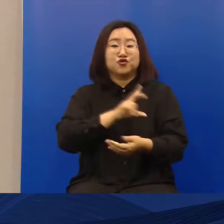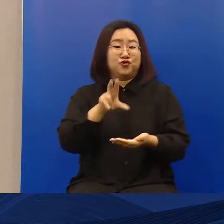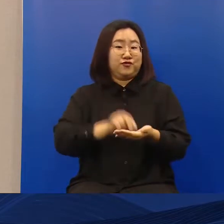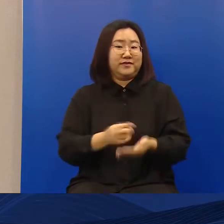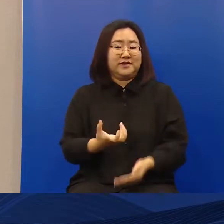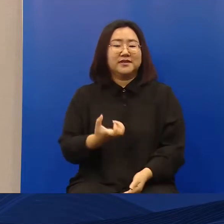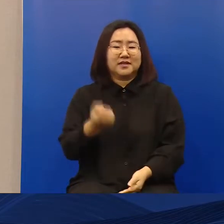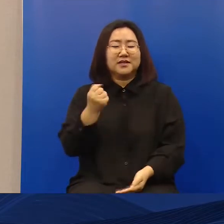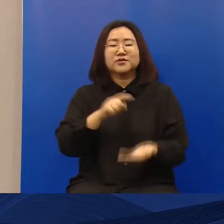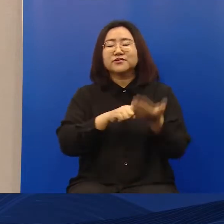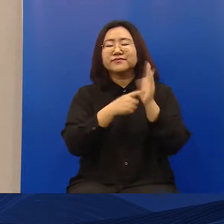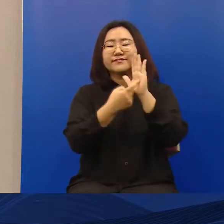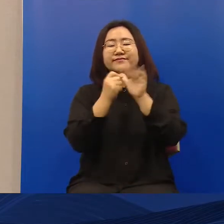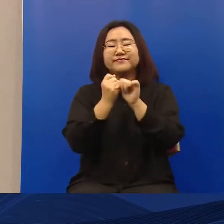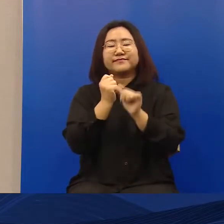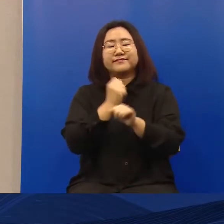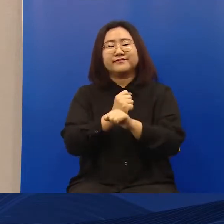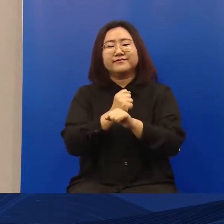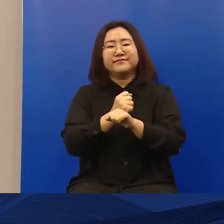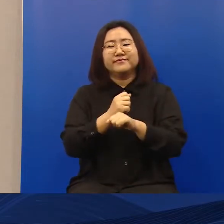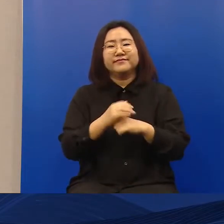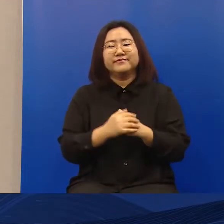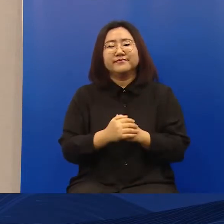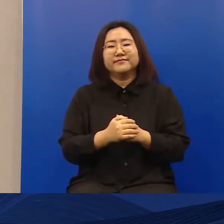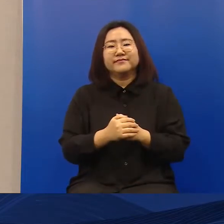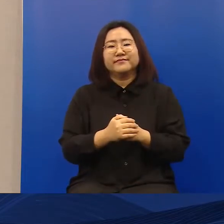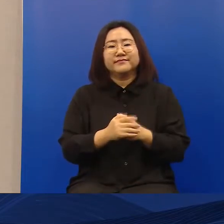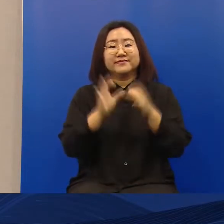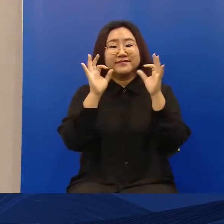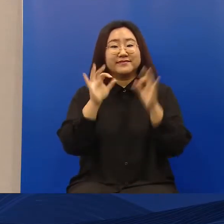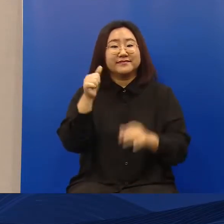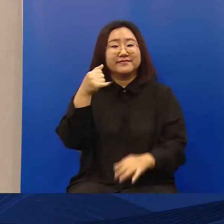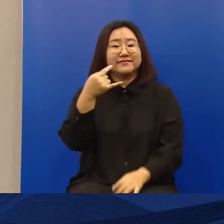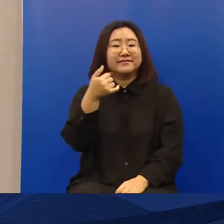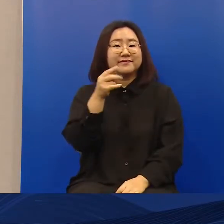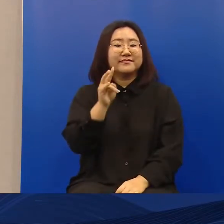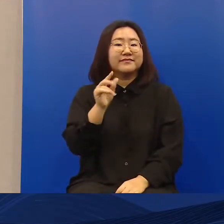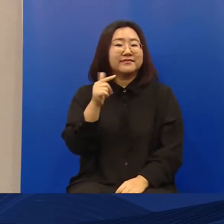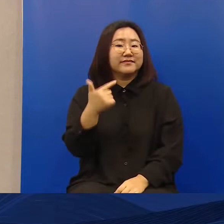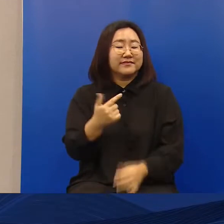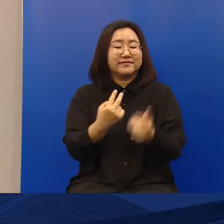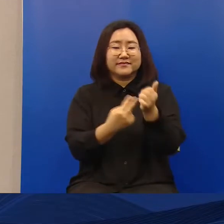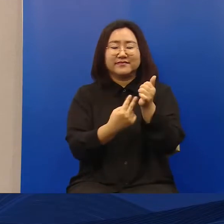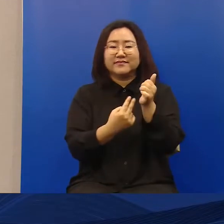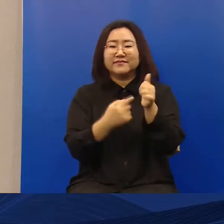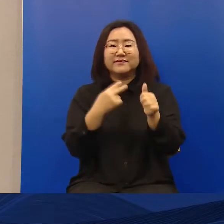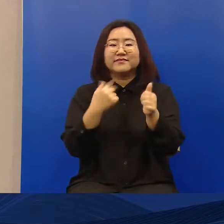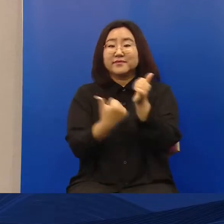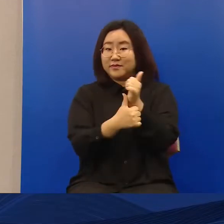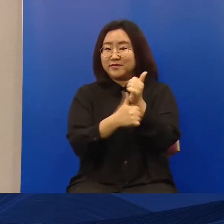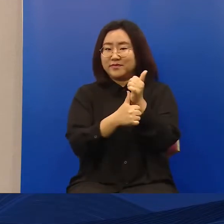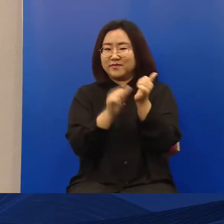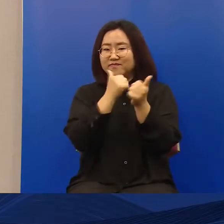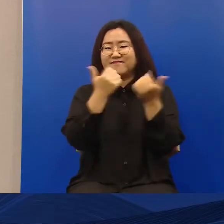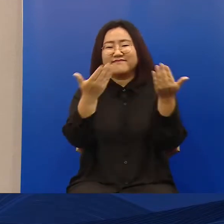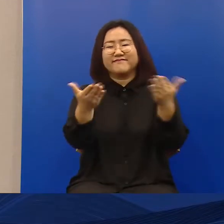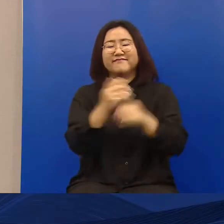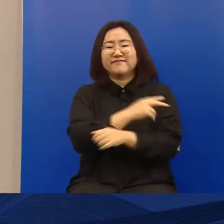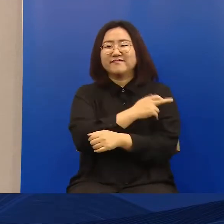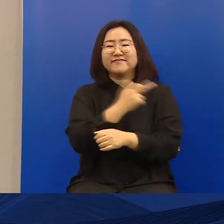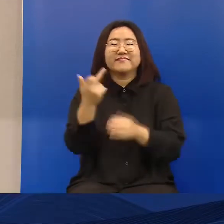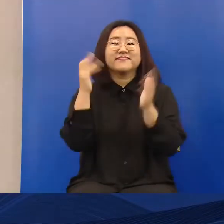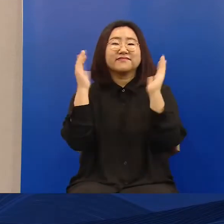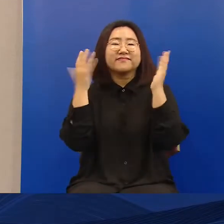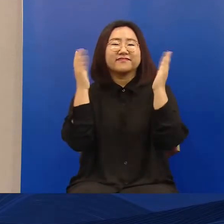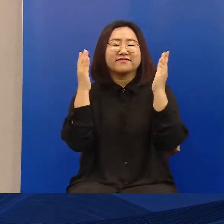주제에 대해서 발표해 주시겠습니다. 그럼 김희연 정무부지사님 모시도록 하겠습니다. 다시 한번 뜨거운